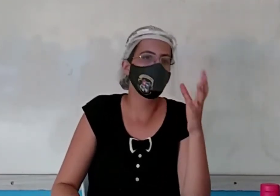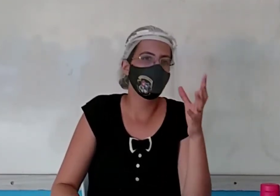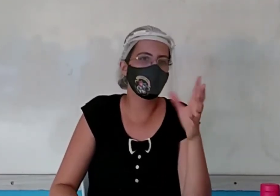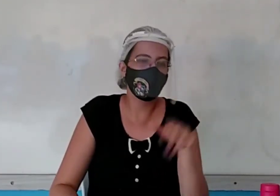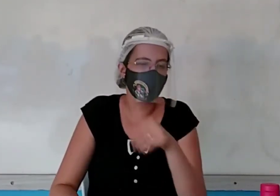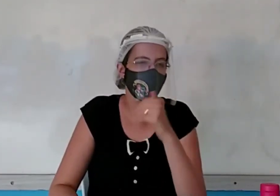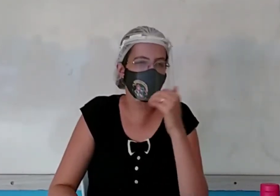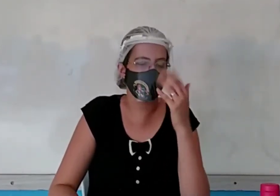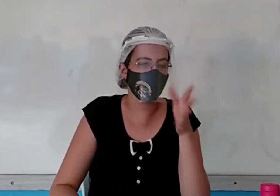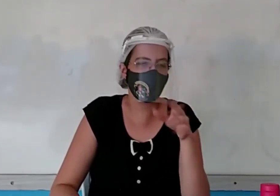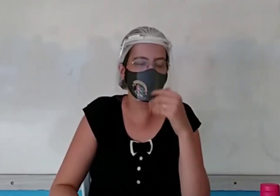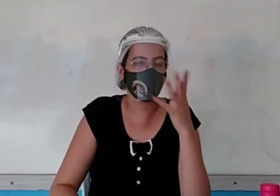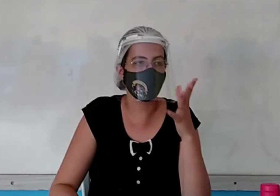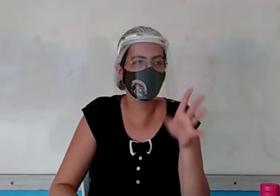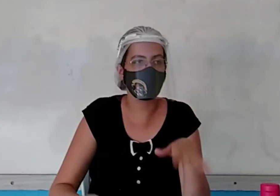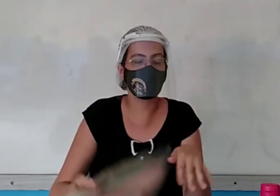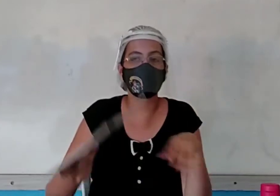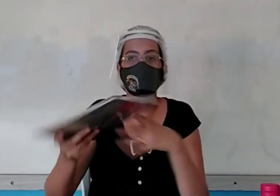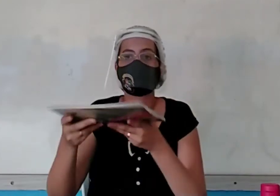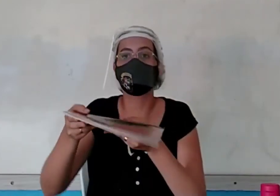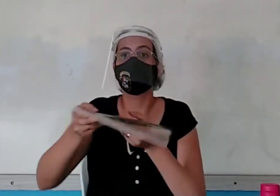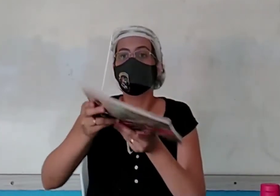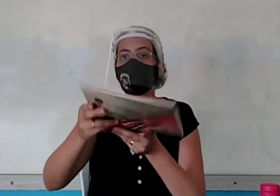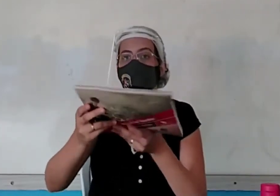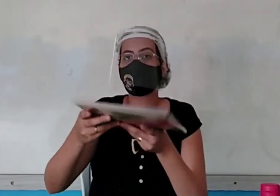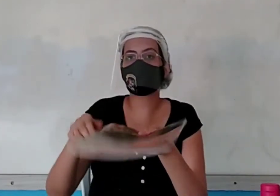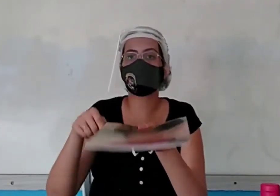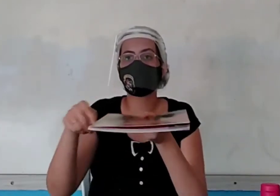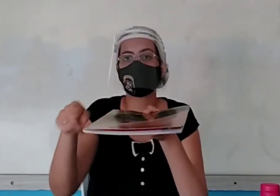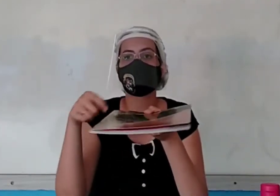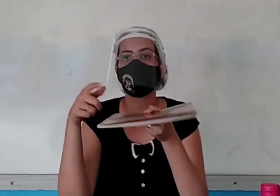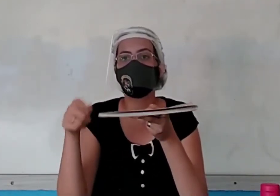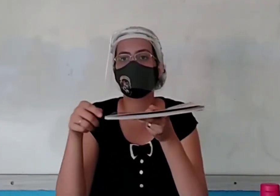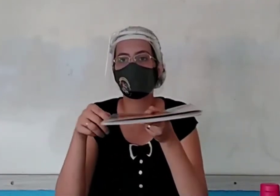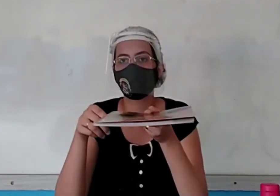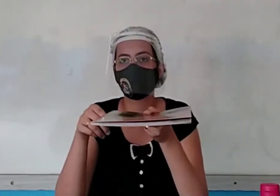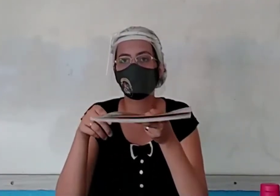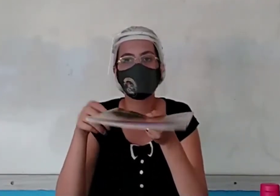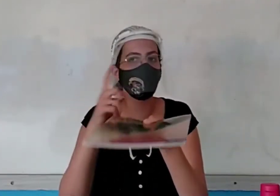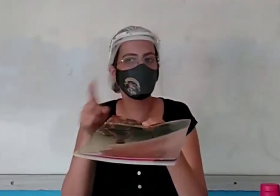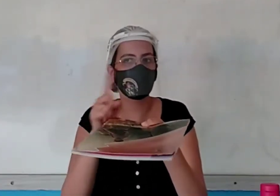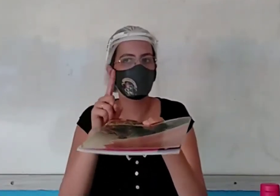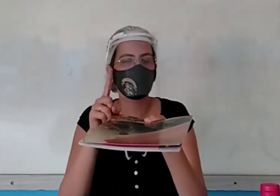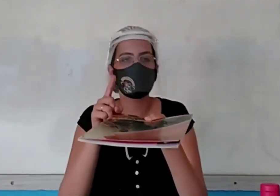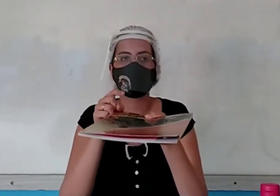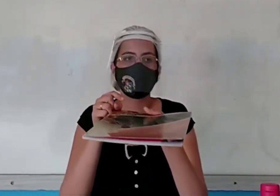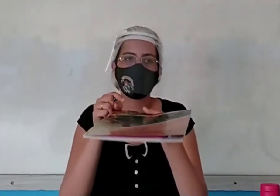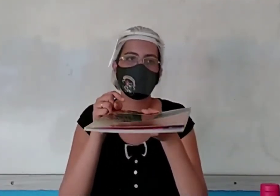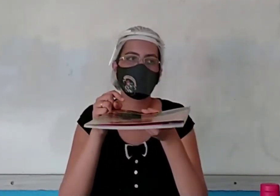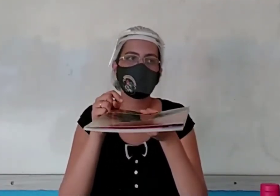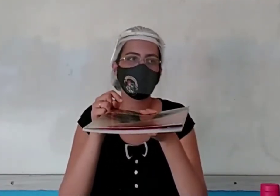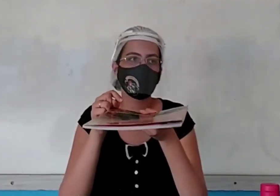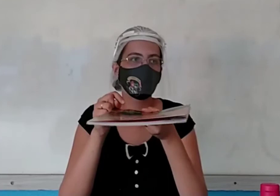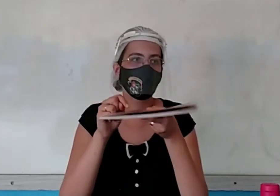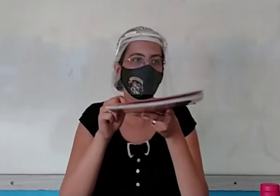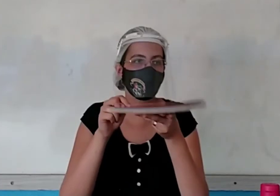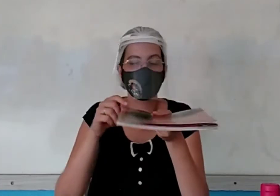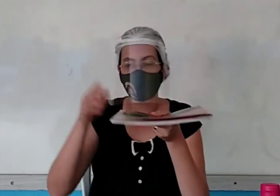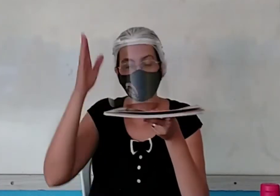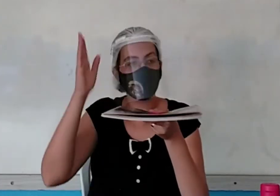atropelada em uma coisa assim, diz Não, mas eu atravessei na faixa. Não. Atravessou na faixa, não. Atravessou do